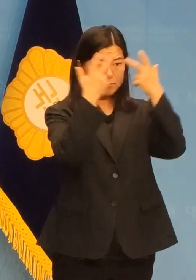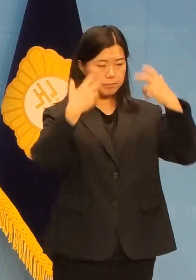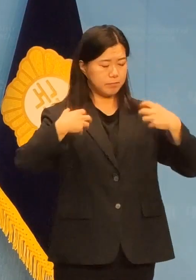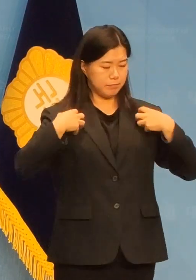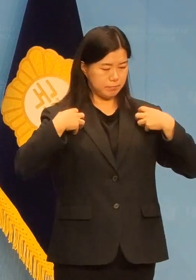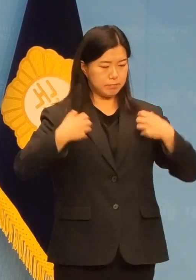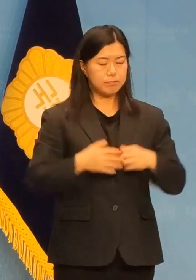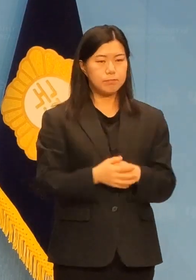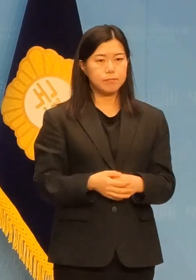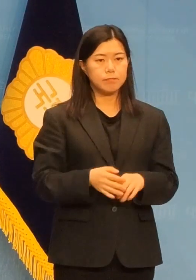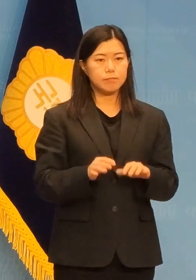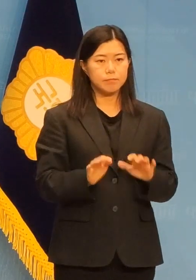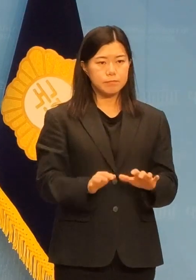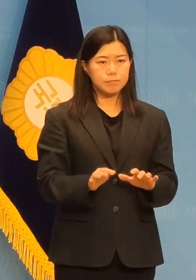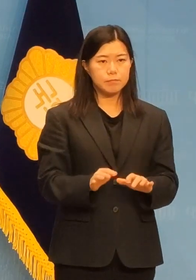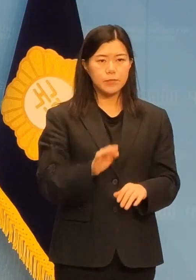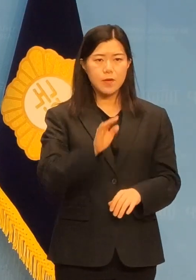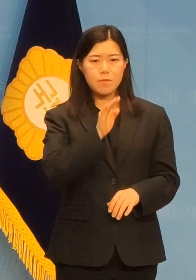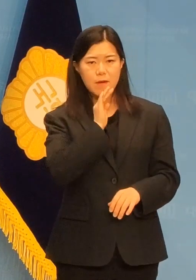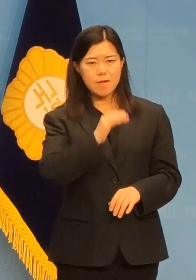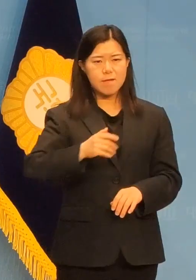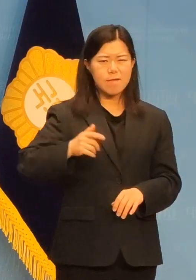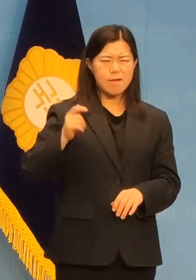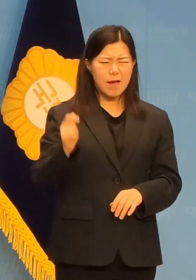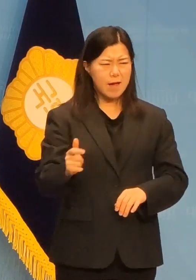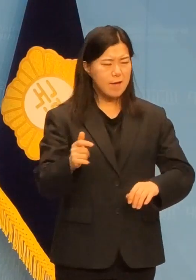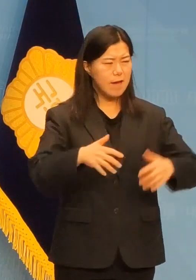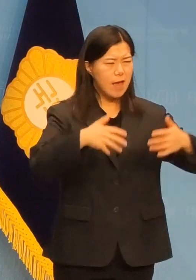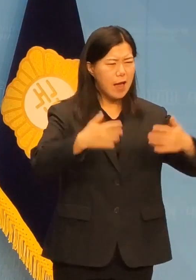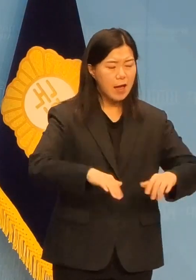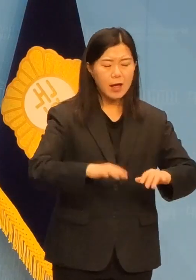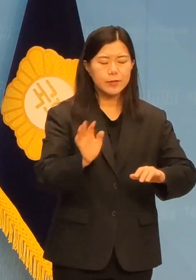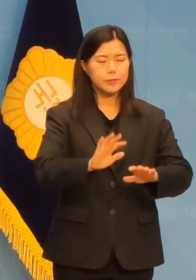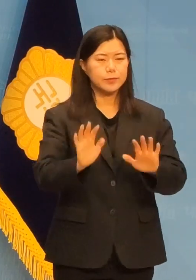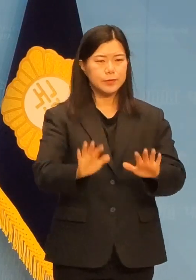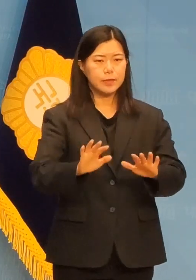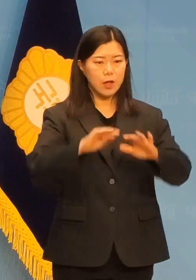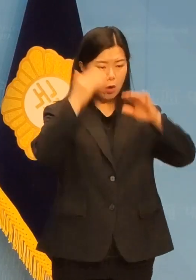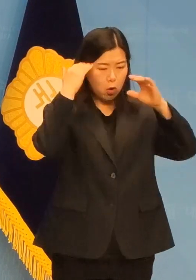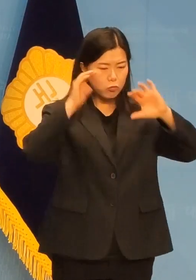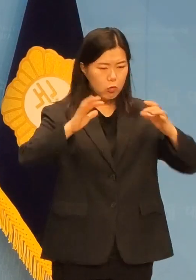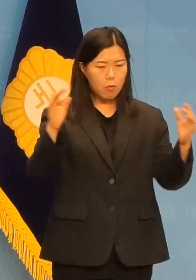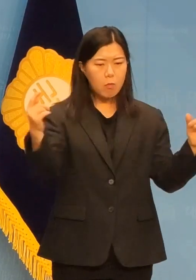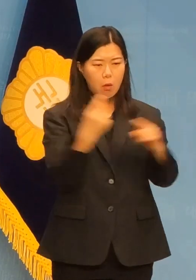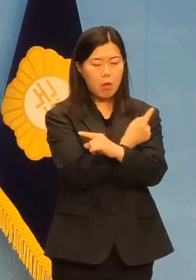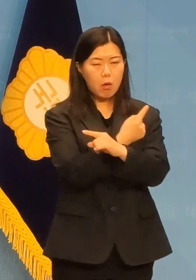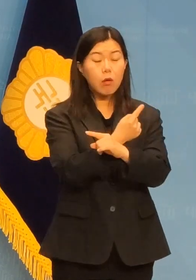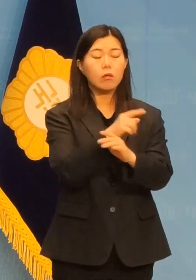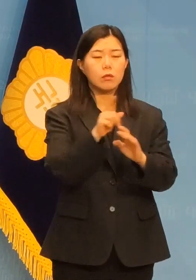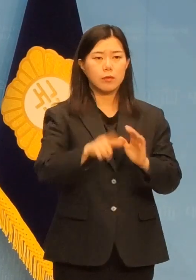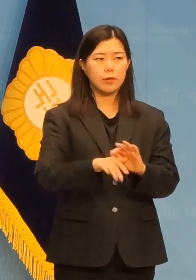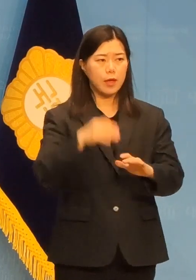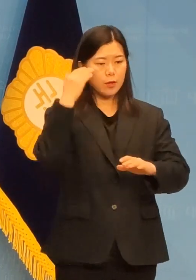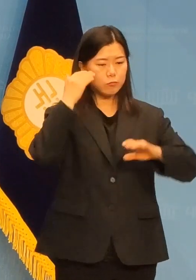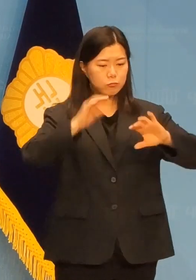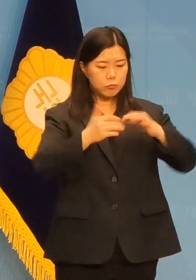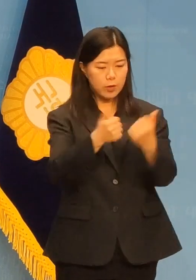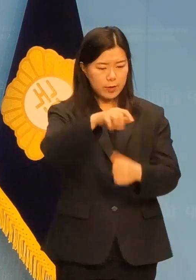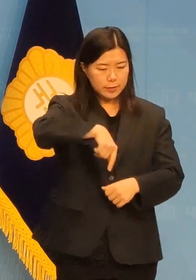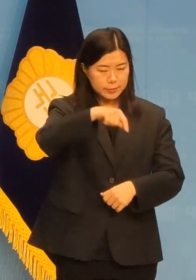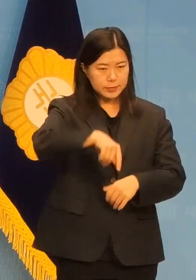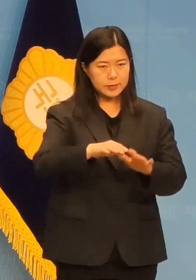정부가 억강부약의 새로운 시대, 대한민국의 전환을 이야기한 마당에 저는 국회에서 이